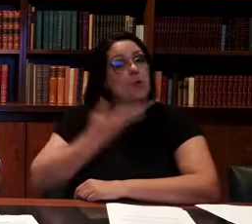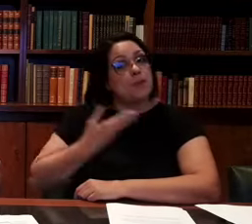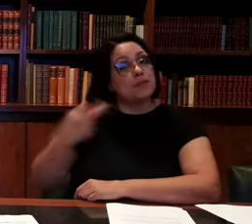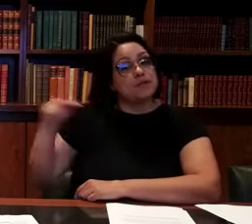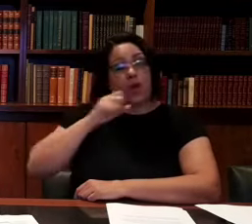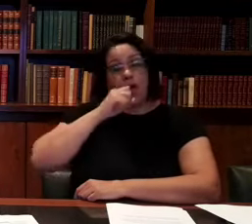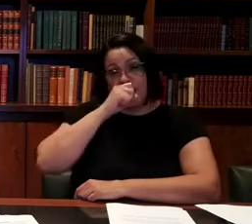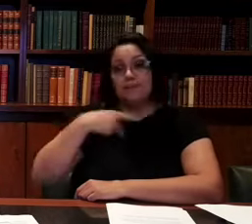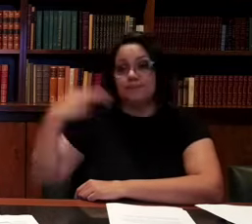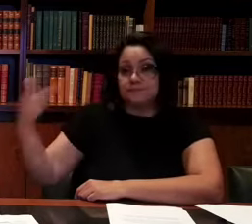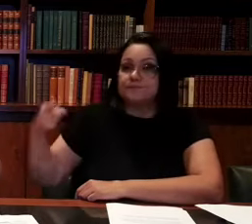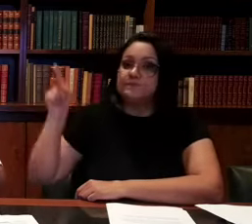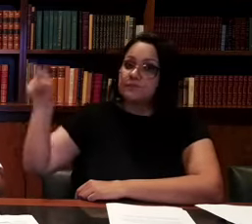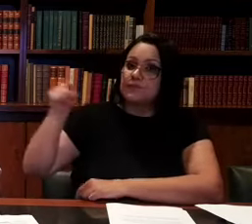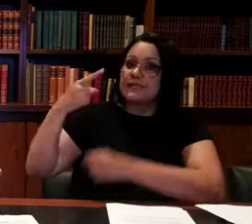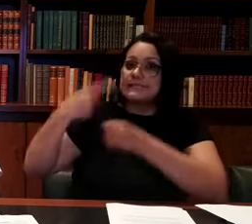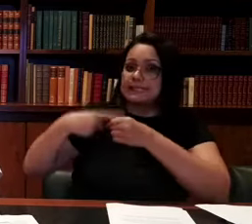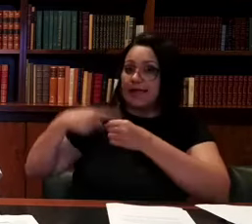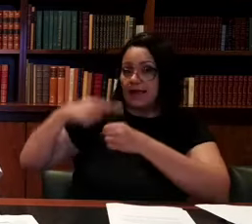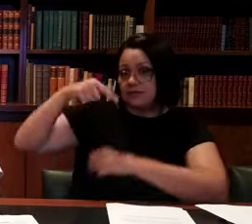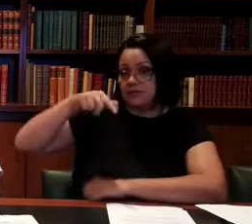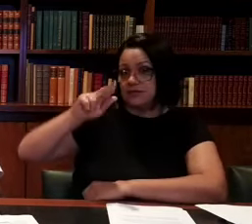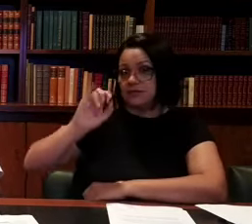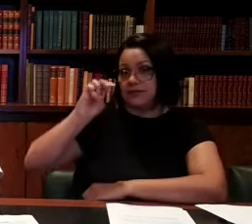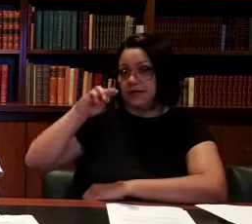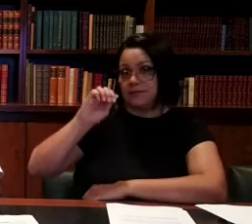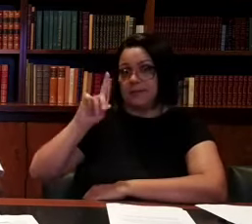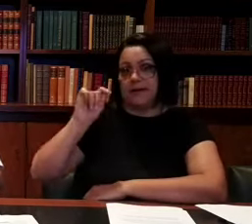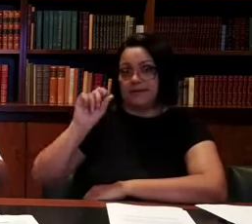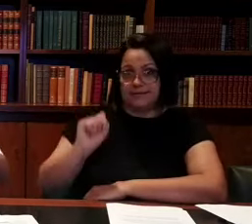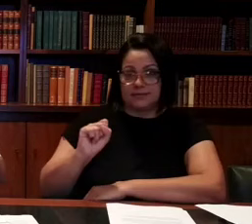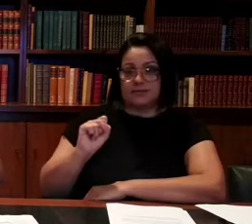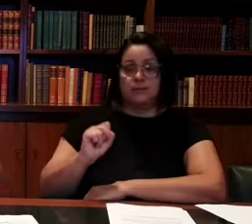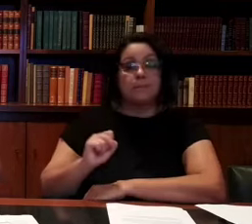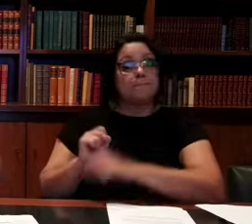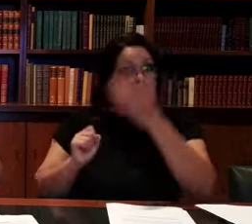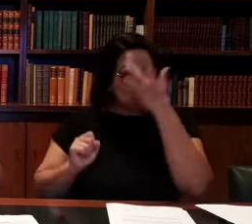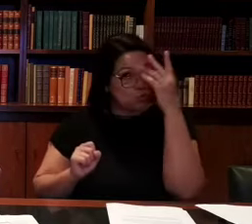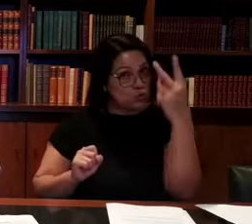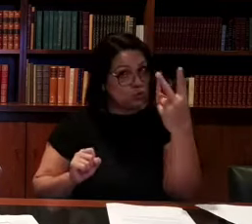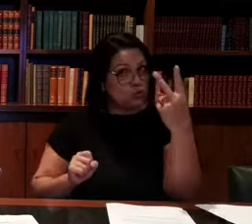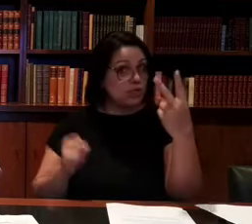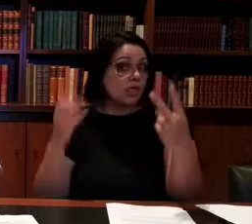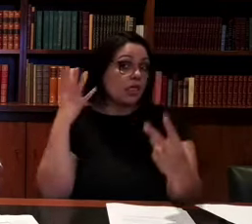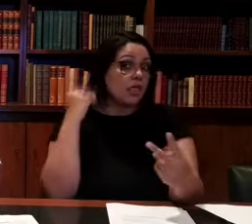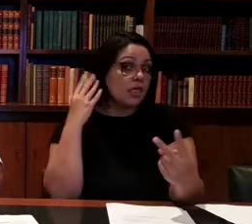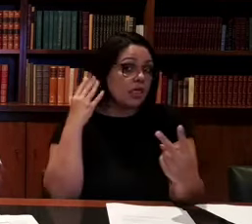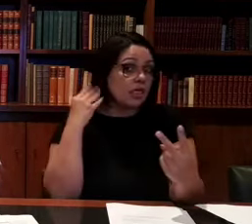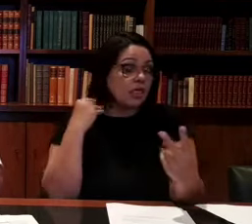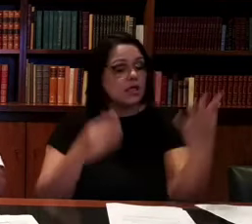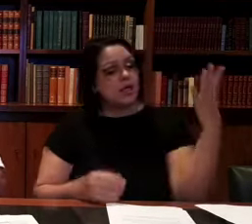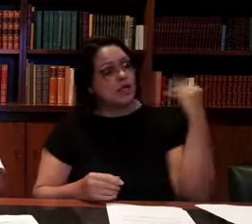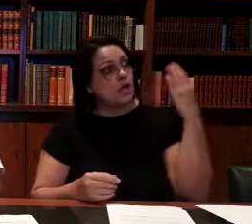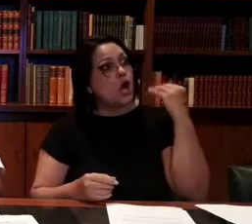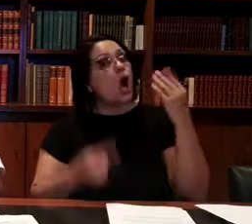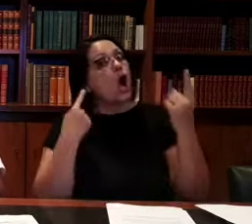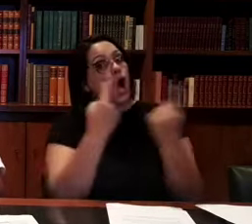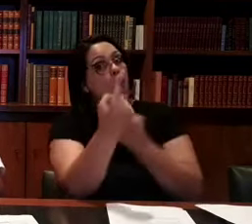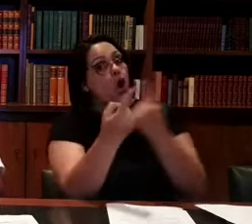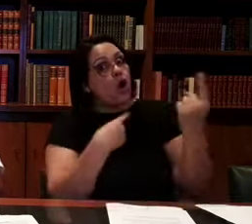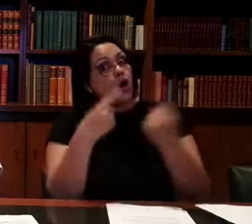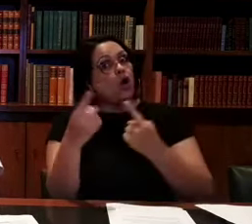lá em Queimadas que eu passei por lá tem uma duas pessoas no meu pescoço Aliás a rodovia federal